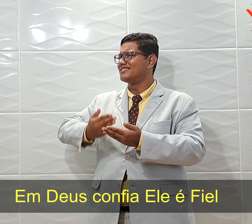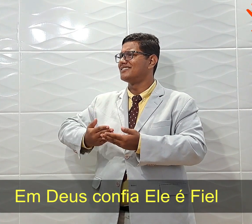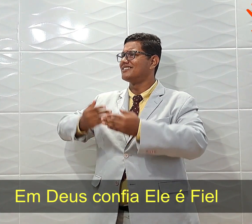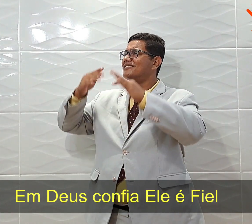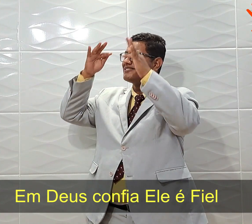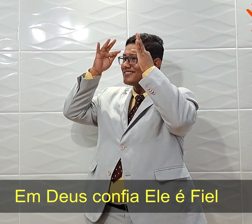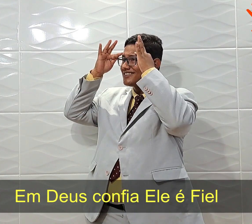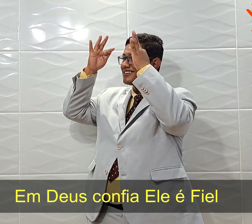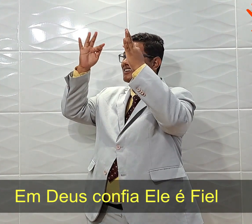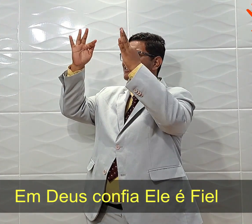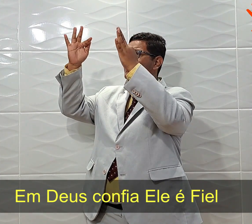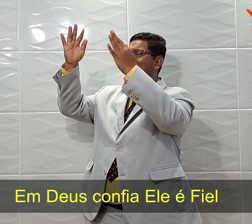Ele é fiel